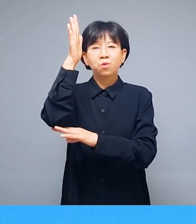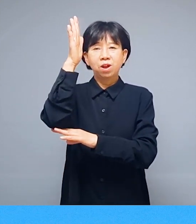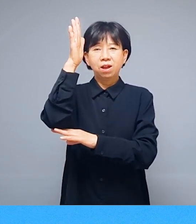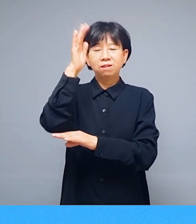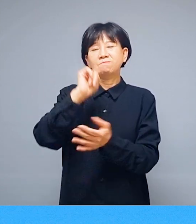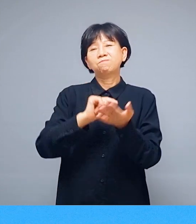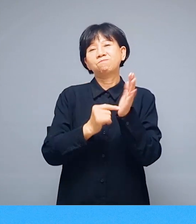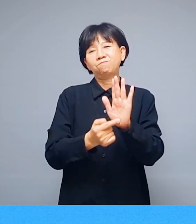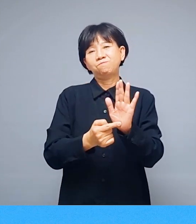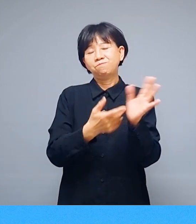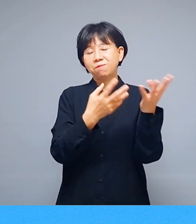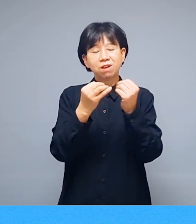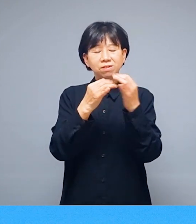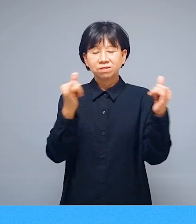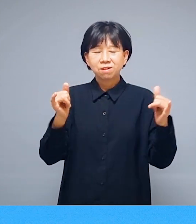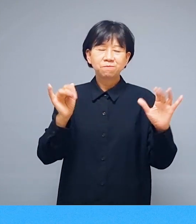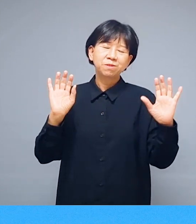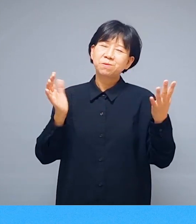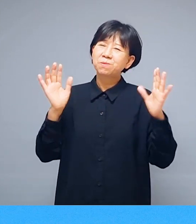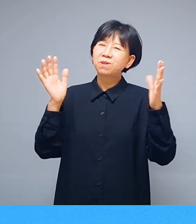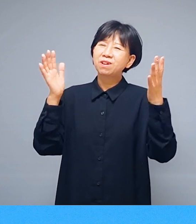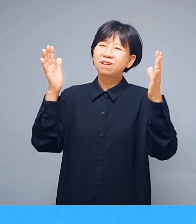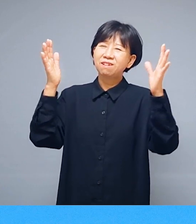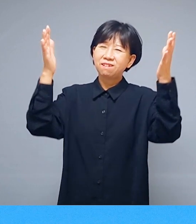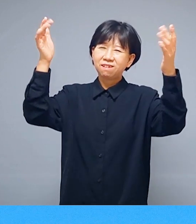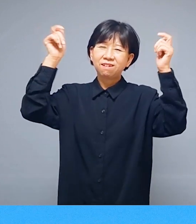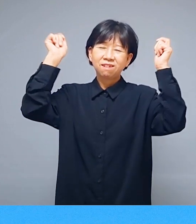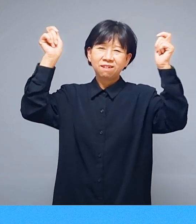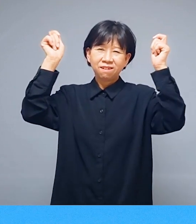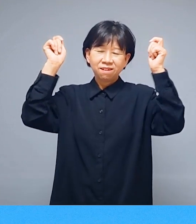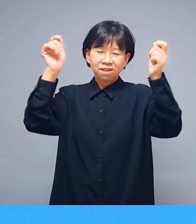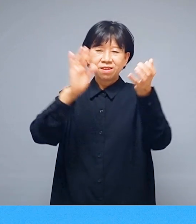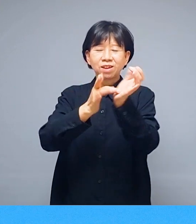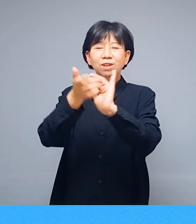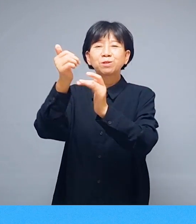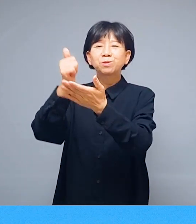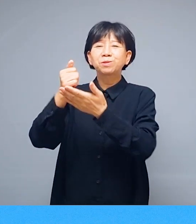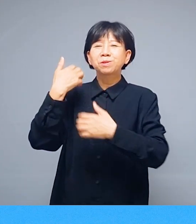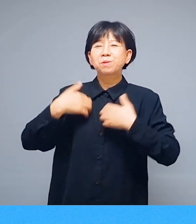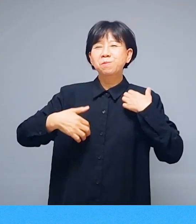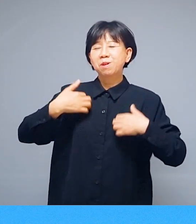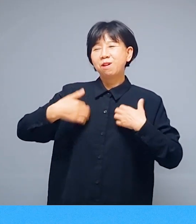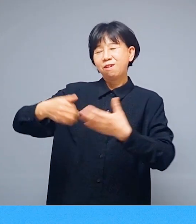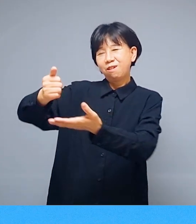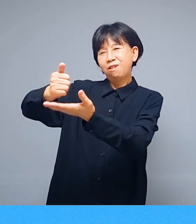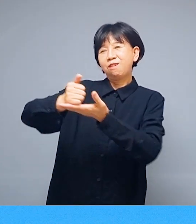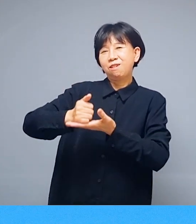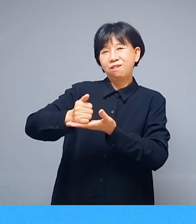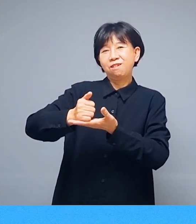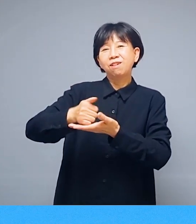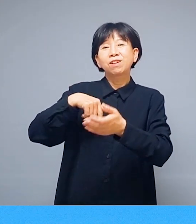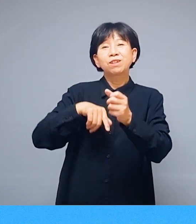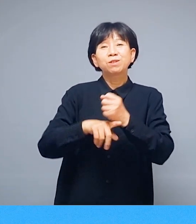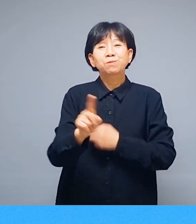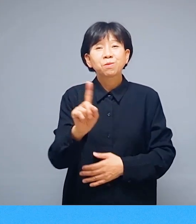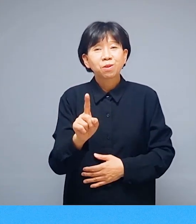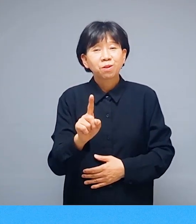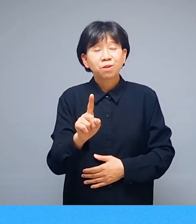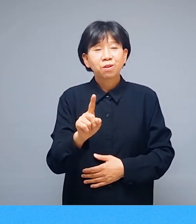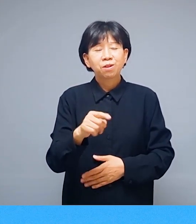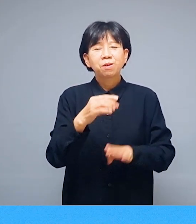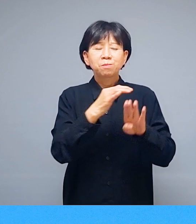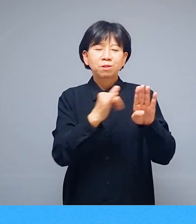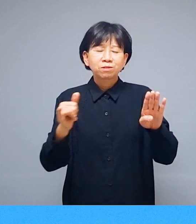많은 사람들이 열광적으로 환호하면서 예수님을 환영한 이유가 사실은 있었어요. 그